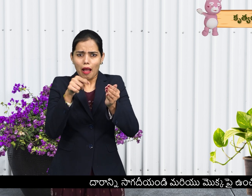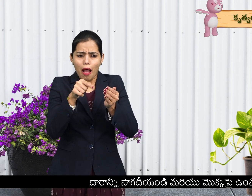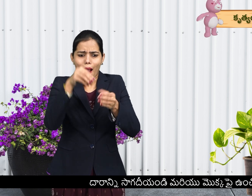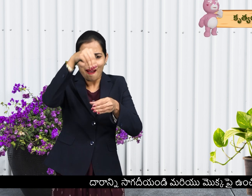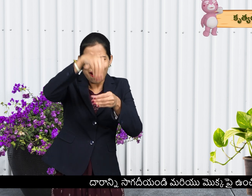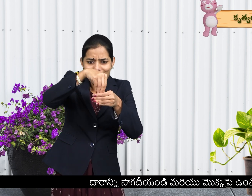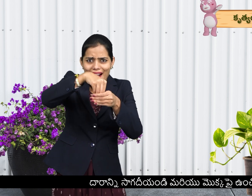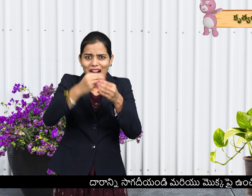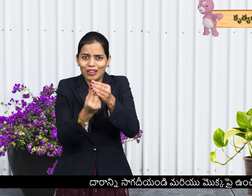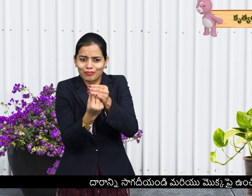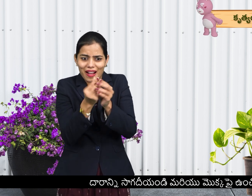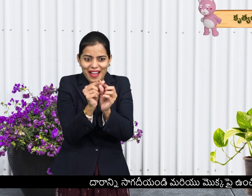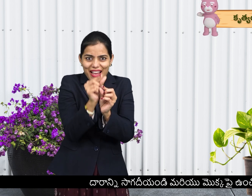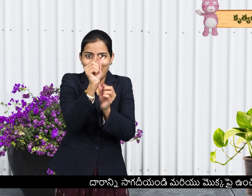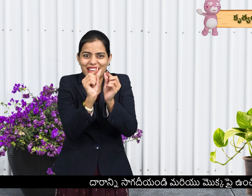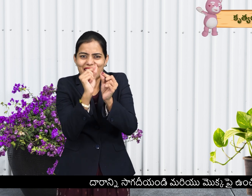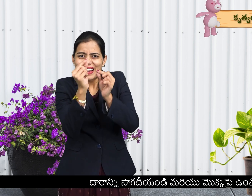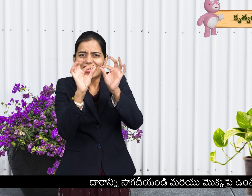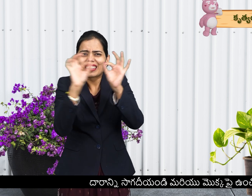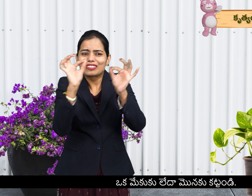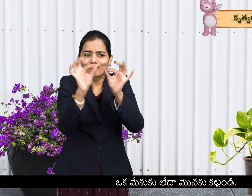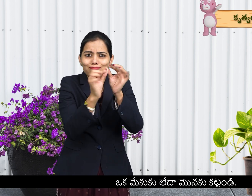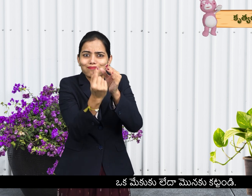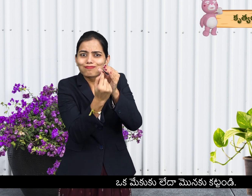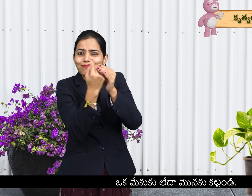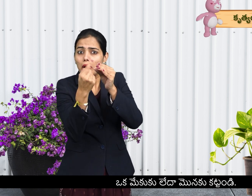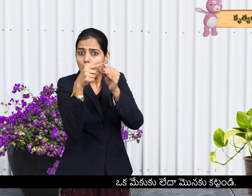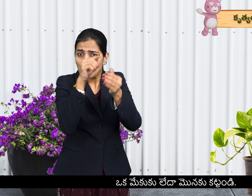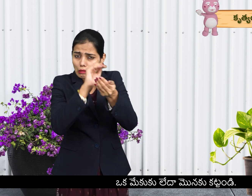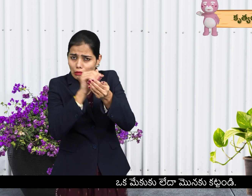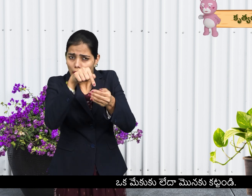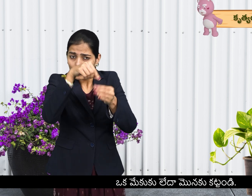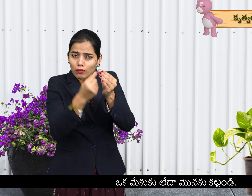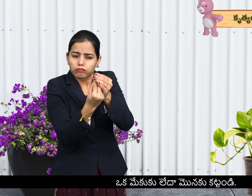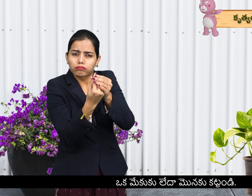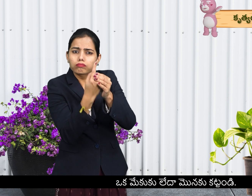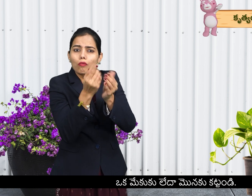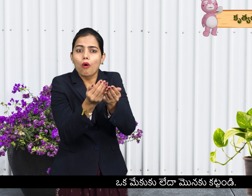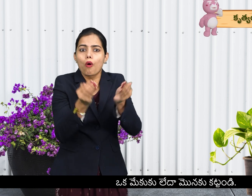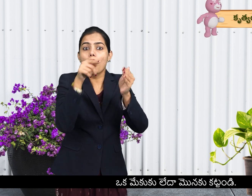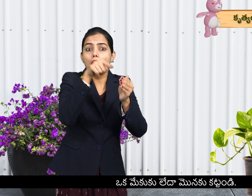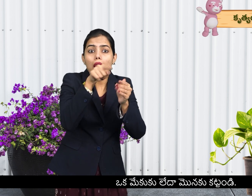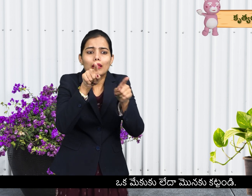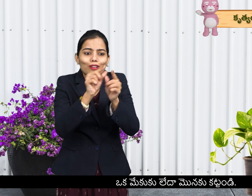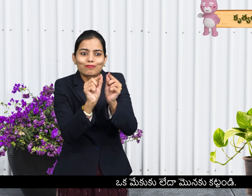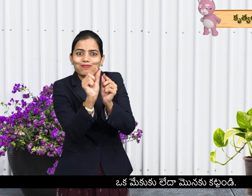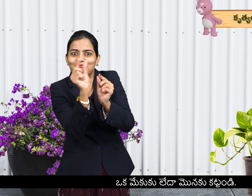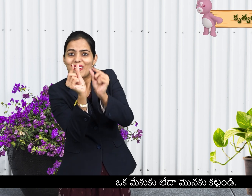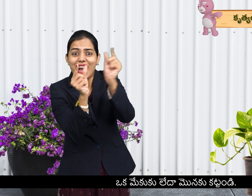దారాన్ని సాగదీయండి మరియు మొక్కపై ఉంచిన ఒక మేకుకు లేదా మొనకు కట్టండి.